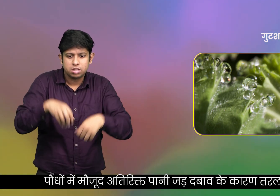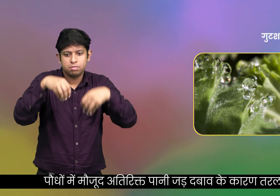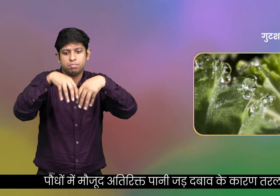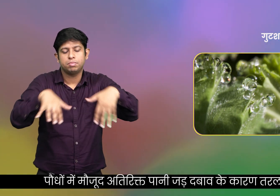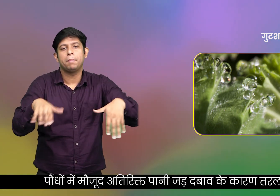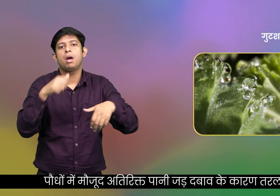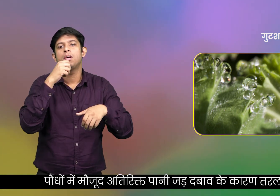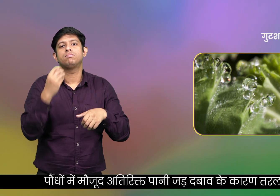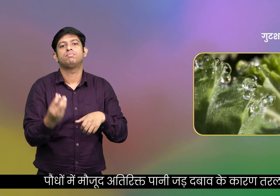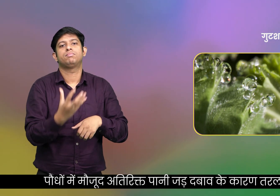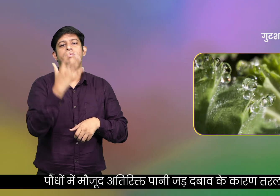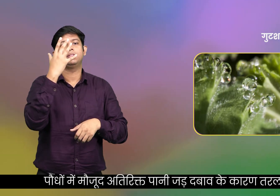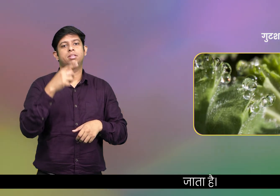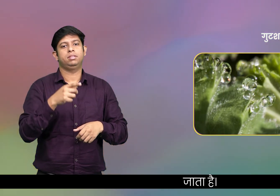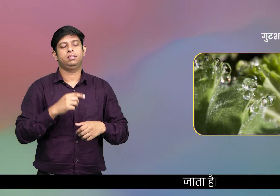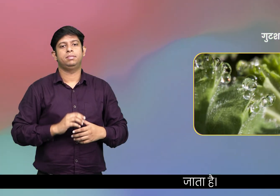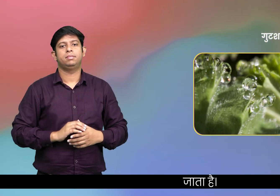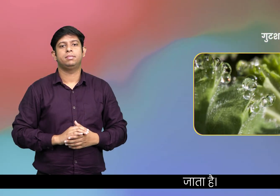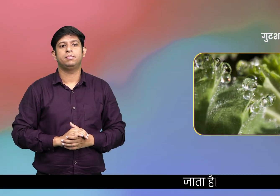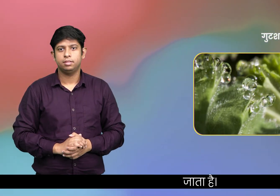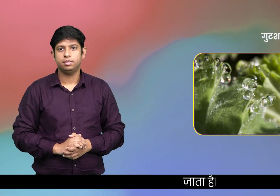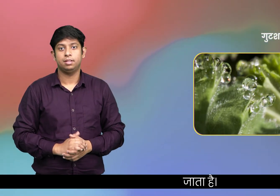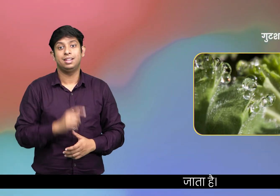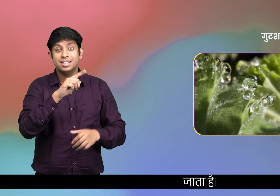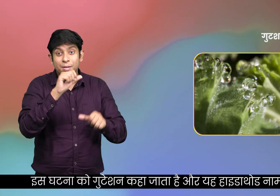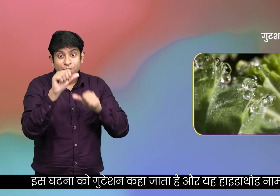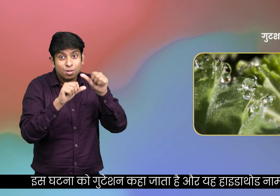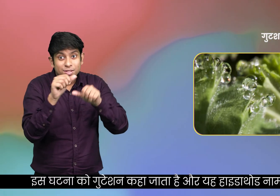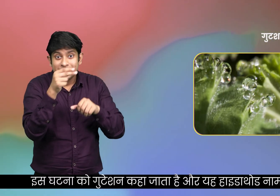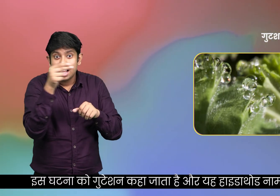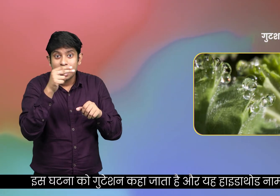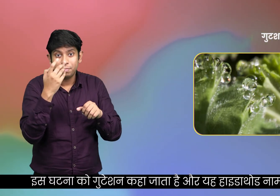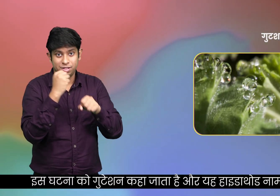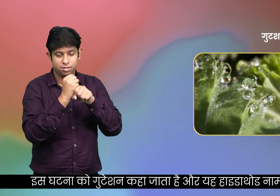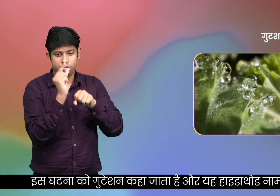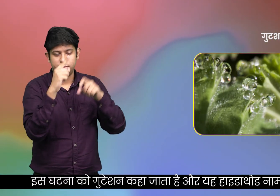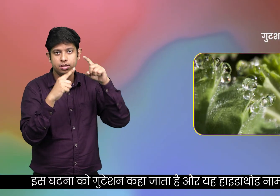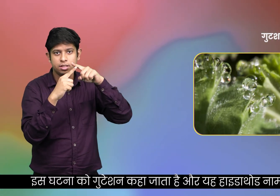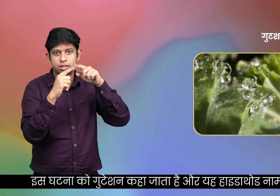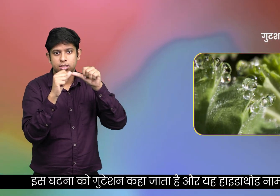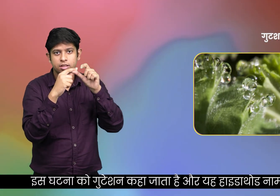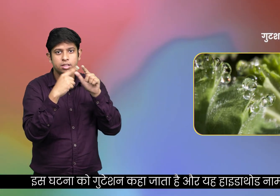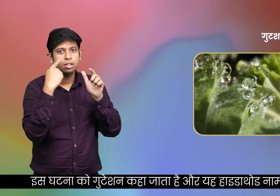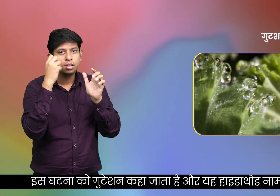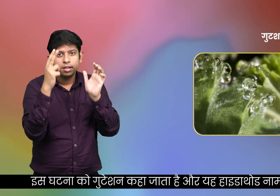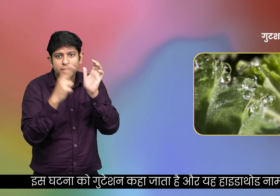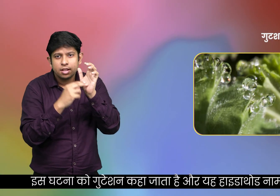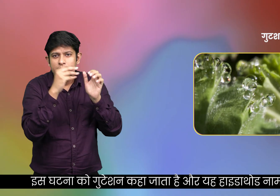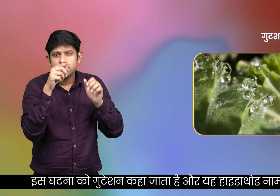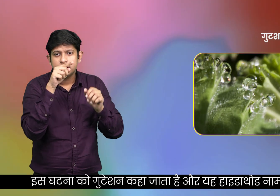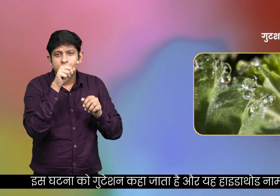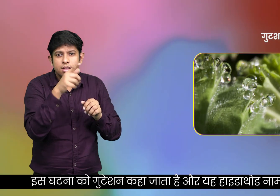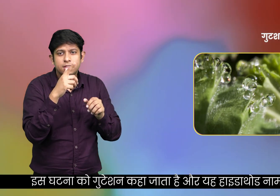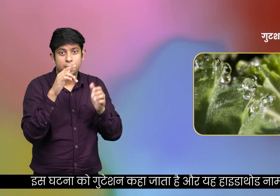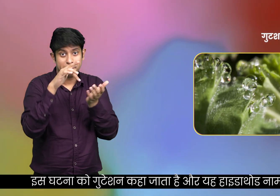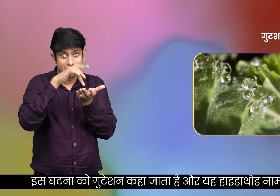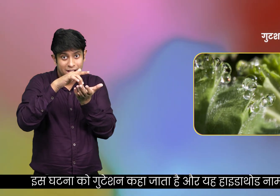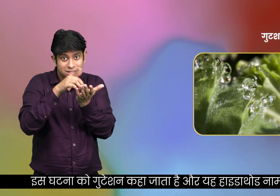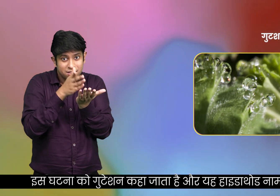बाहर निकल जाता है। इस घटना को घुटेशन कहा जाता है और यह